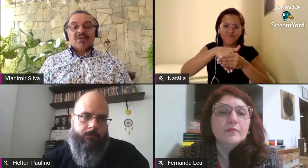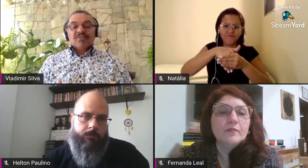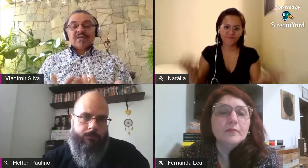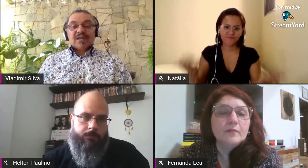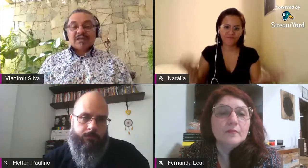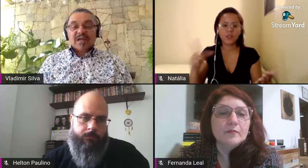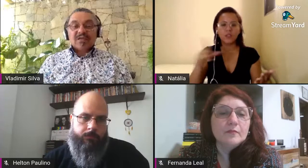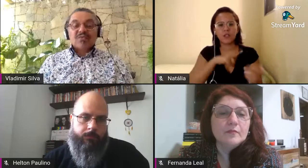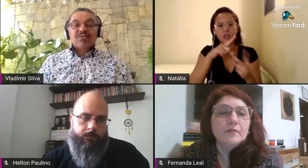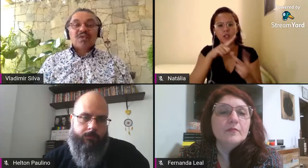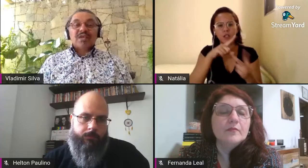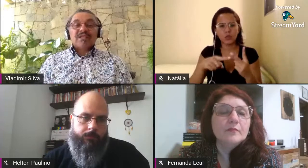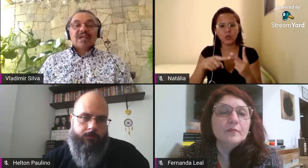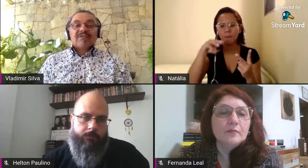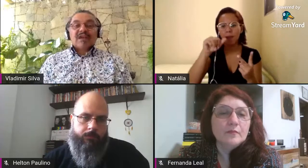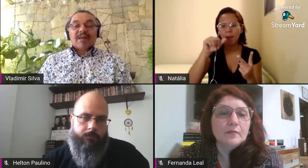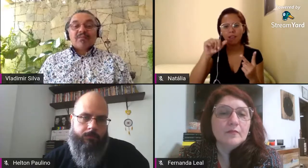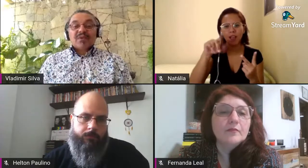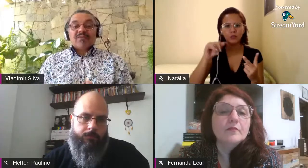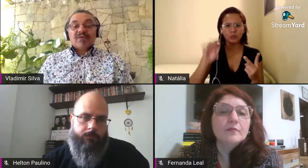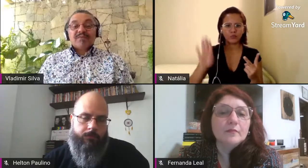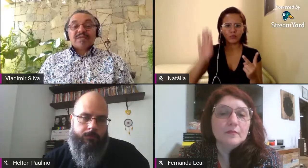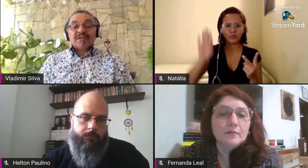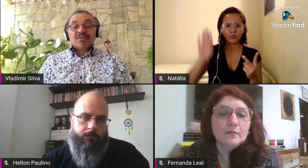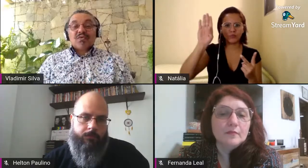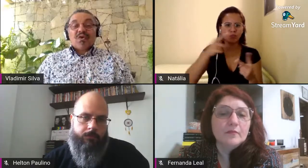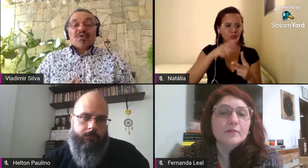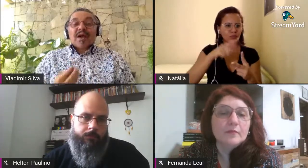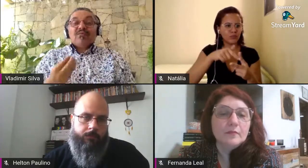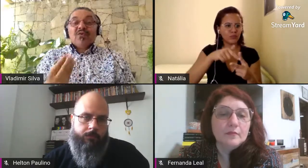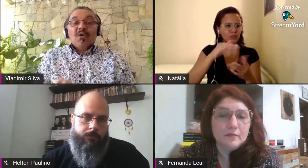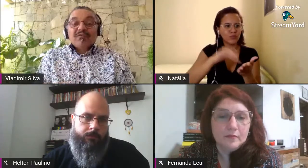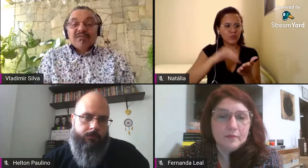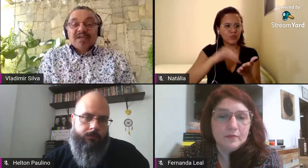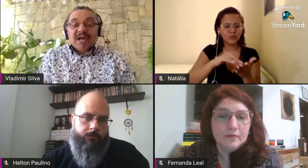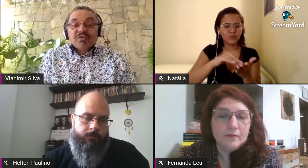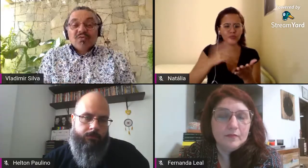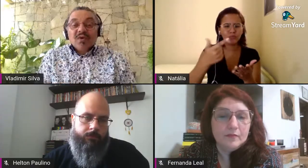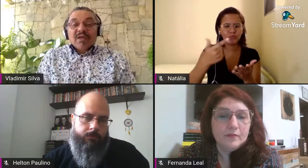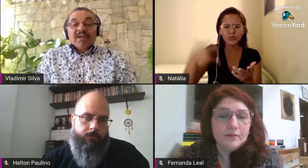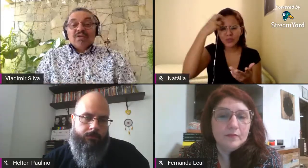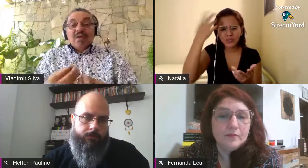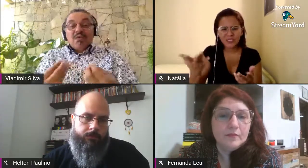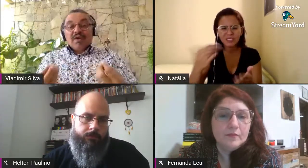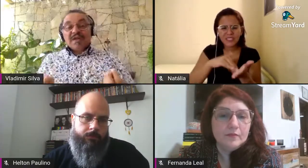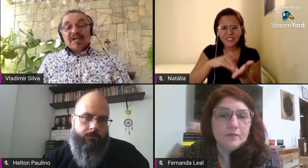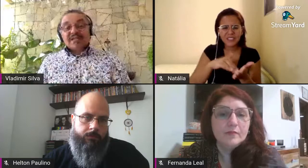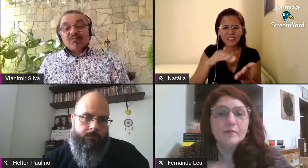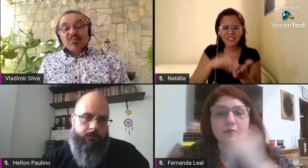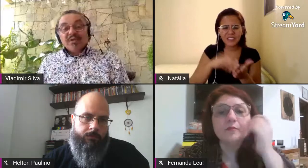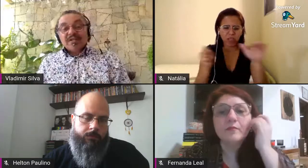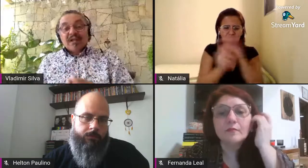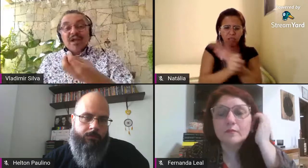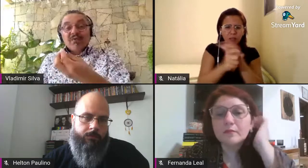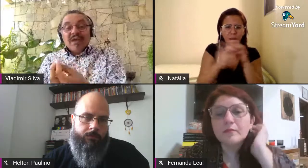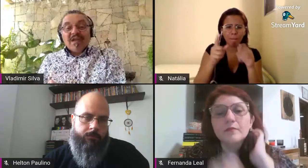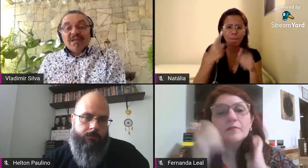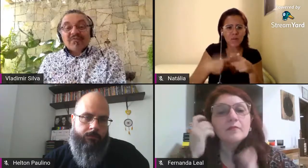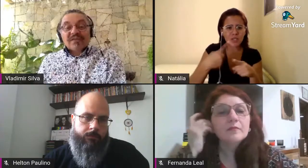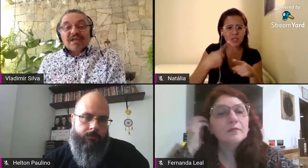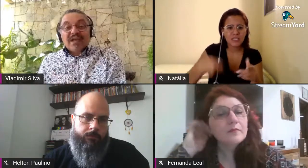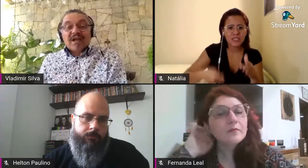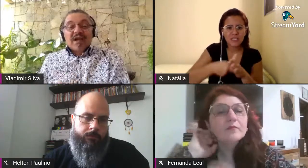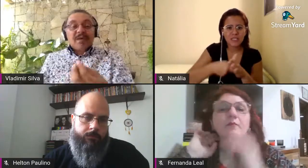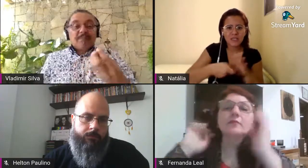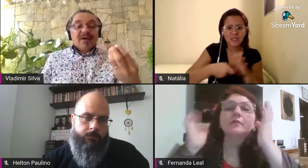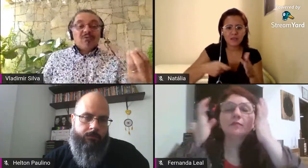expressivo, um secretário de cultura que estava lá porque foi preciso colocar um novo vereador de uma coligação política e alguém teve